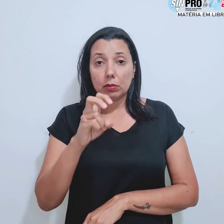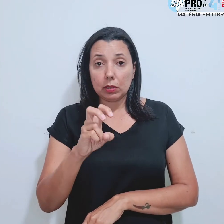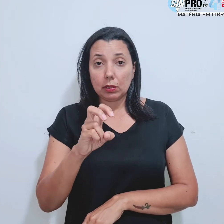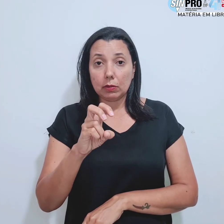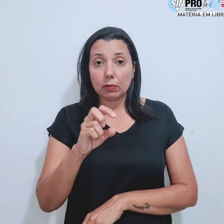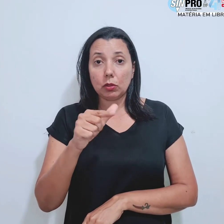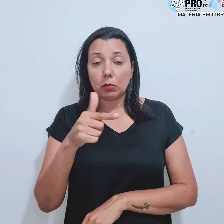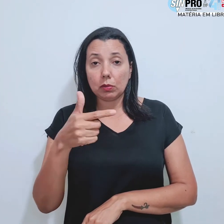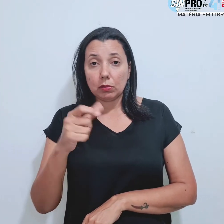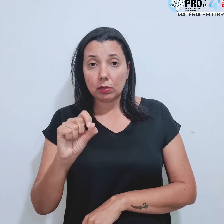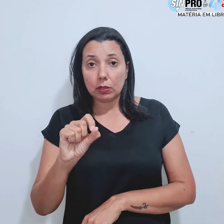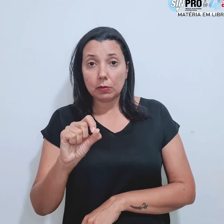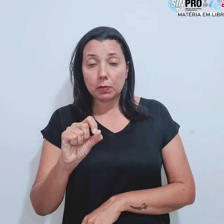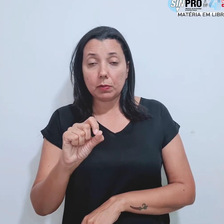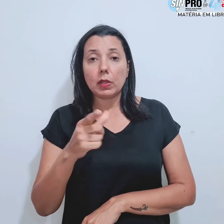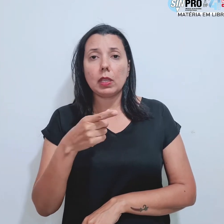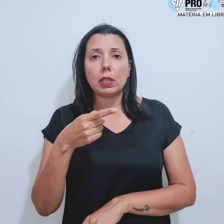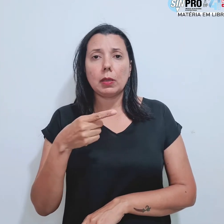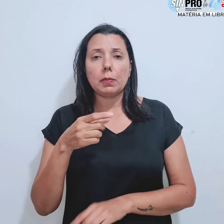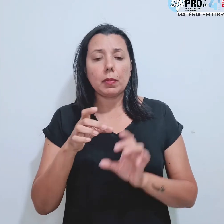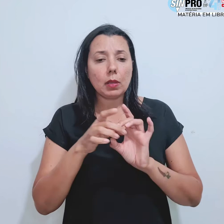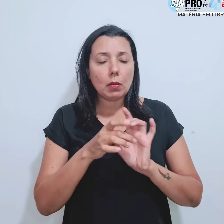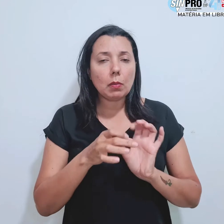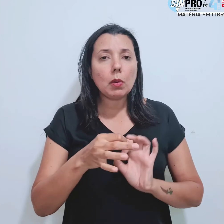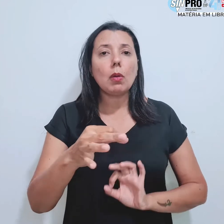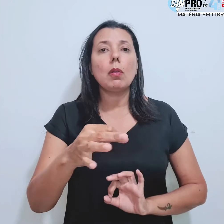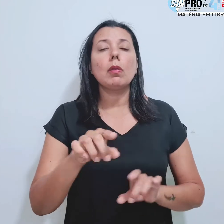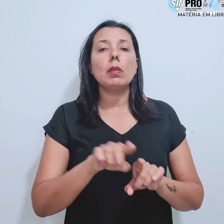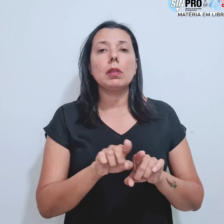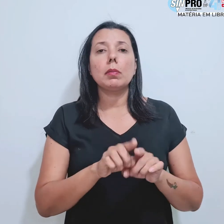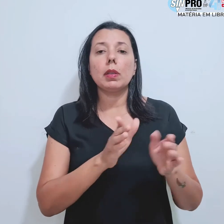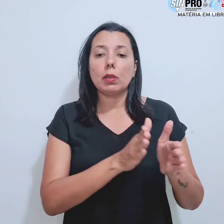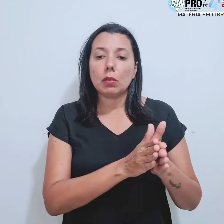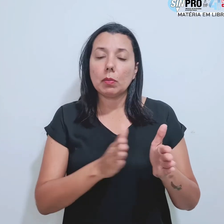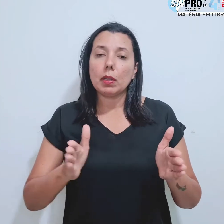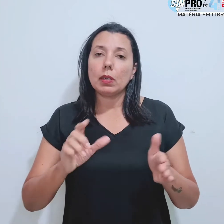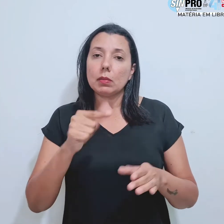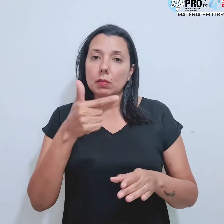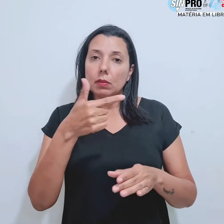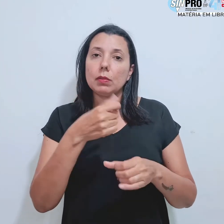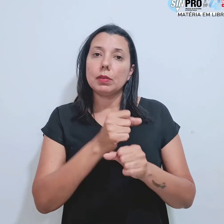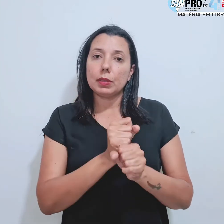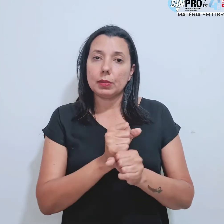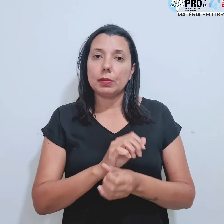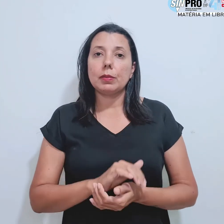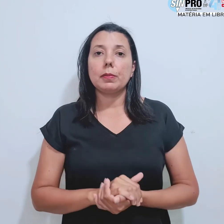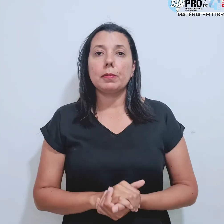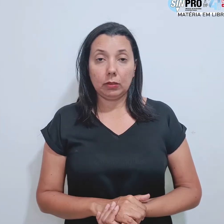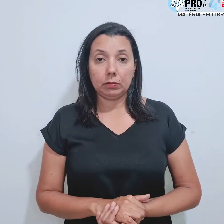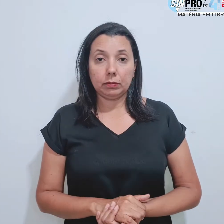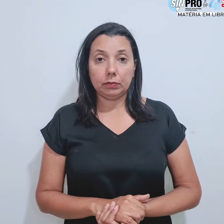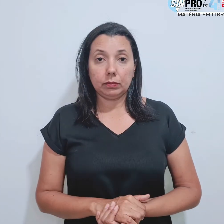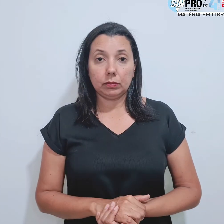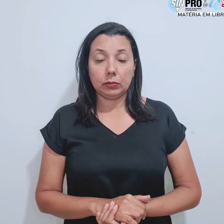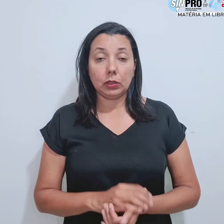1025 de 2020, que prorroga o prazo por mais 2 anos. Os